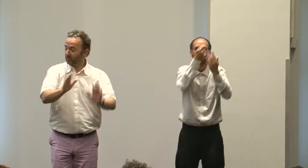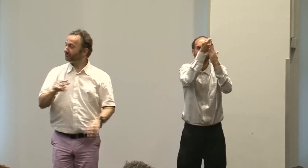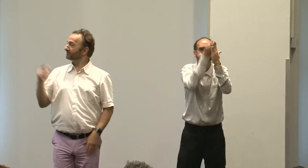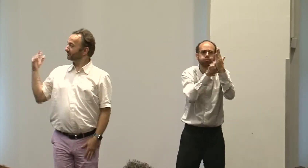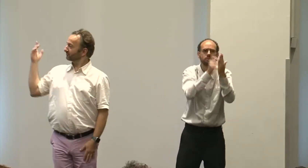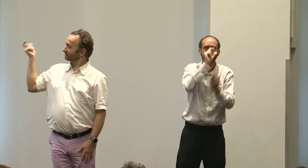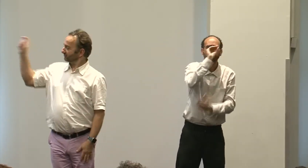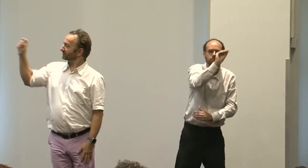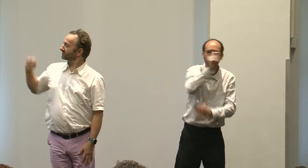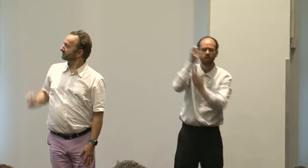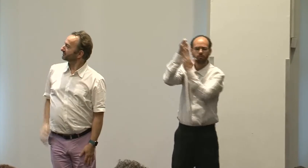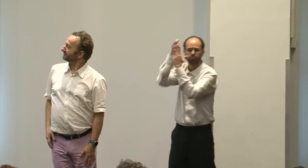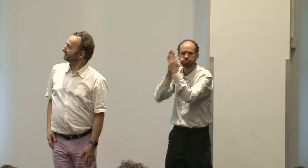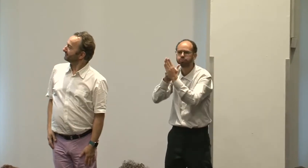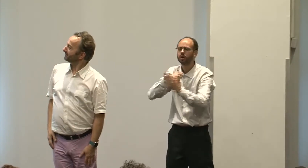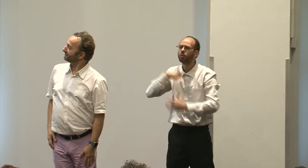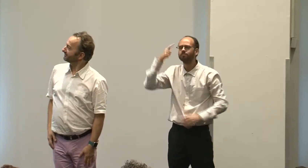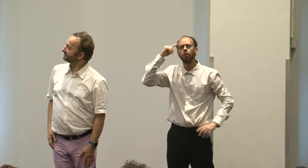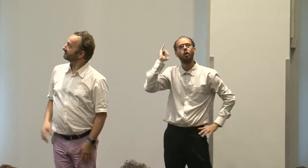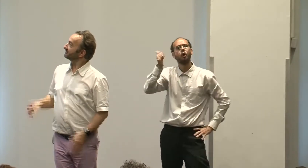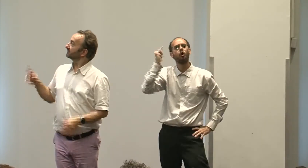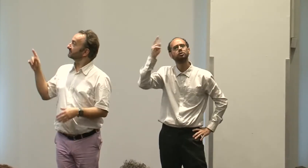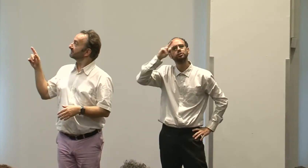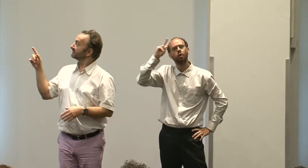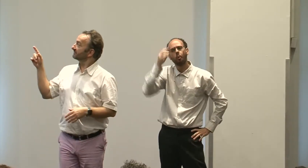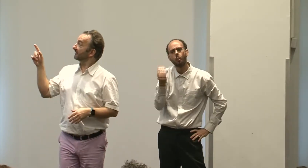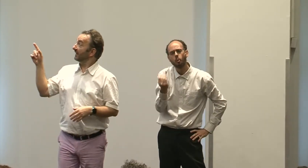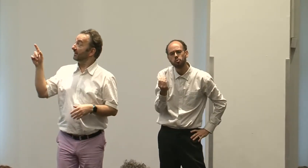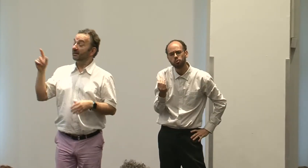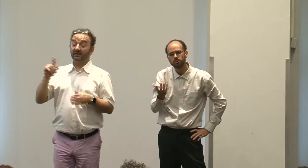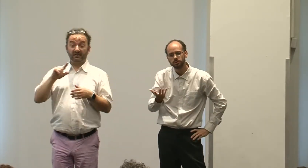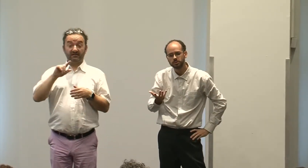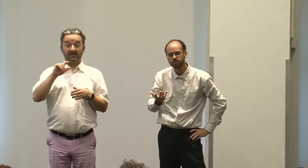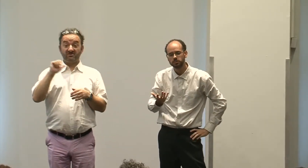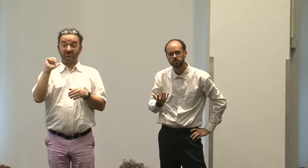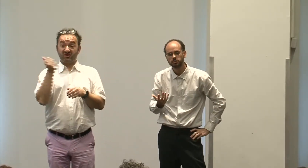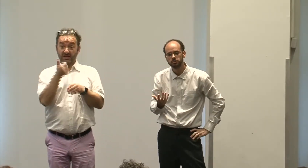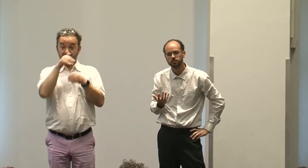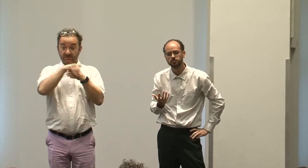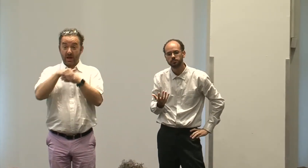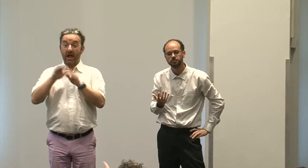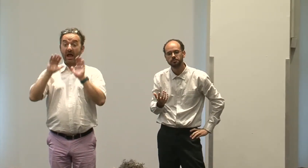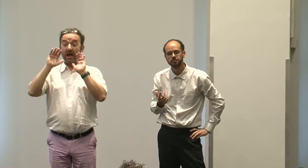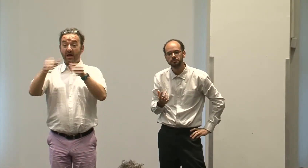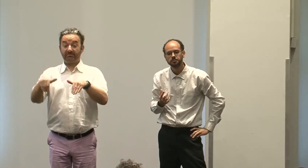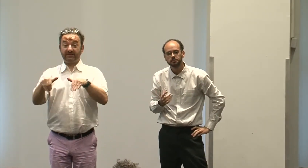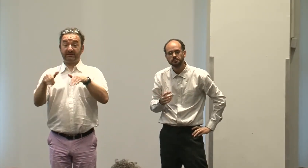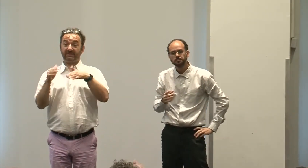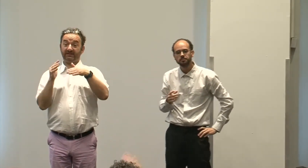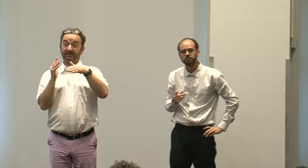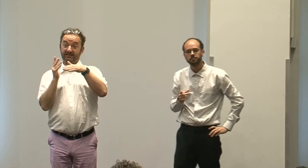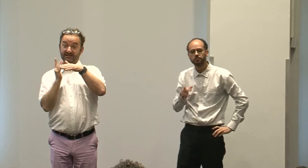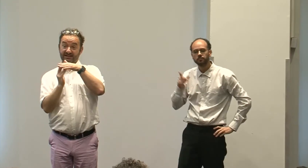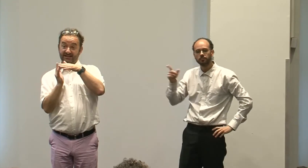E eu ficava tentando imaginar como que eu poderia explicar essas imagens, como que eu poderia contar essa história.